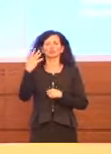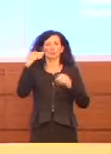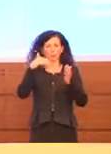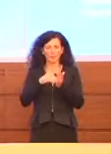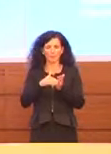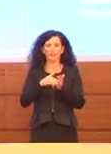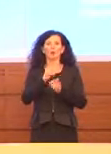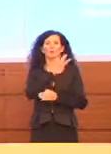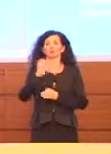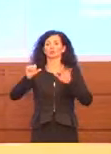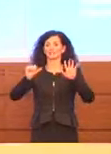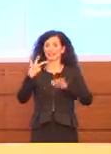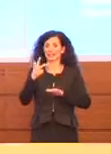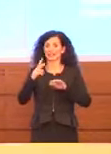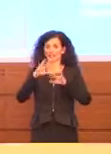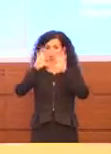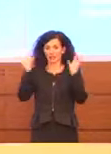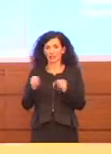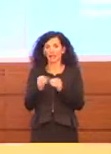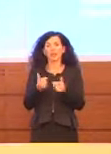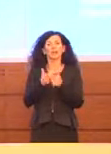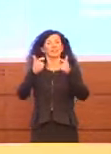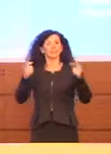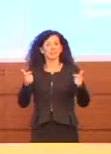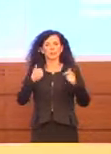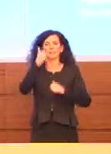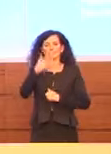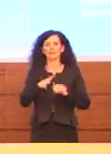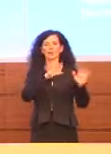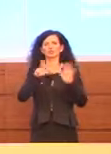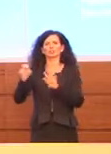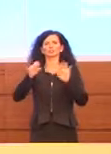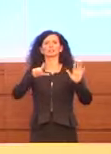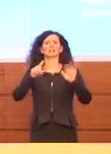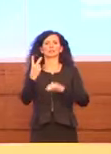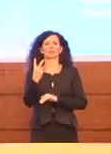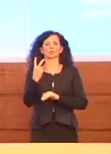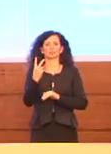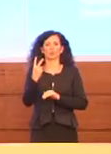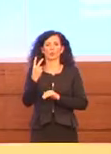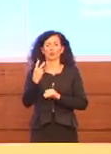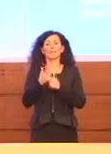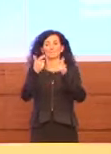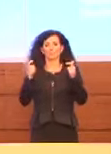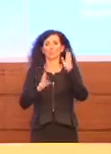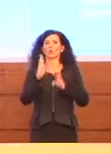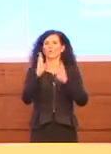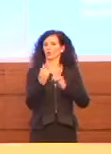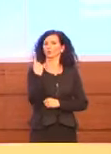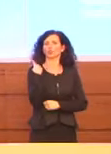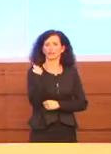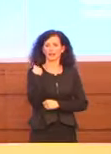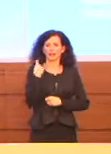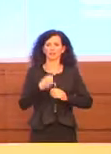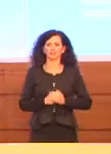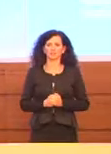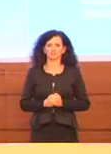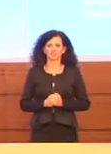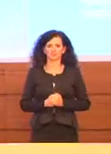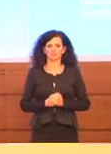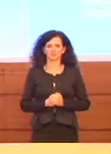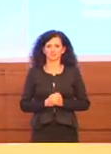5463 con un incremento di 1872 rispetto a ieri calano